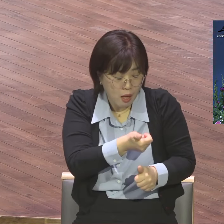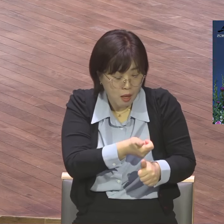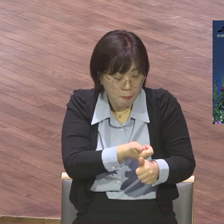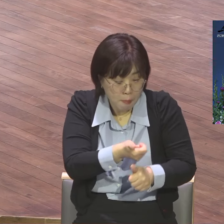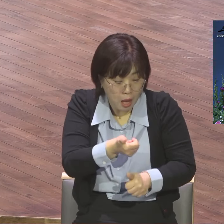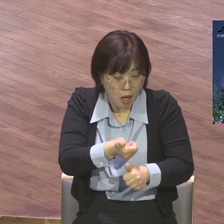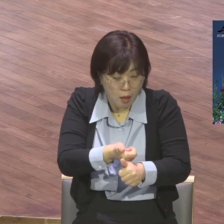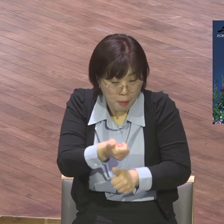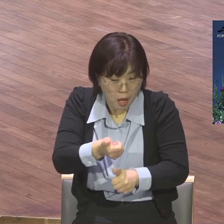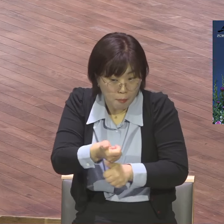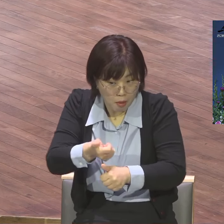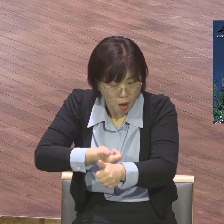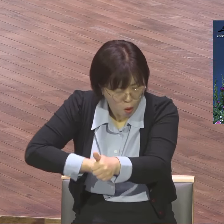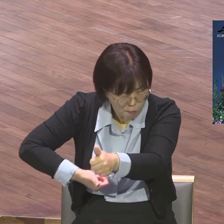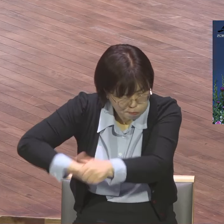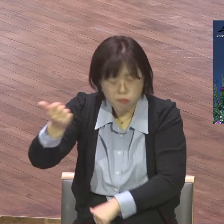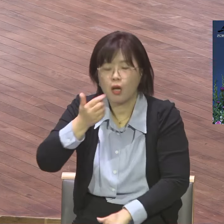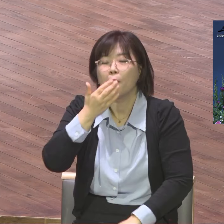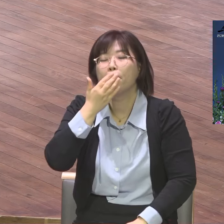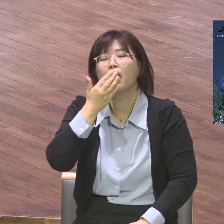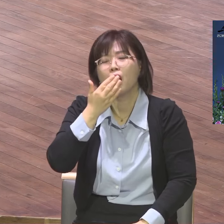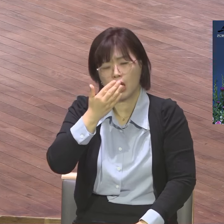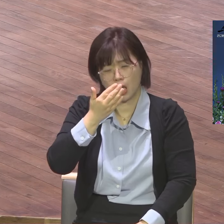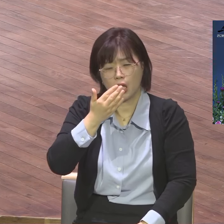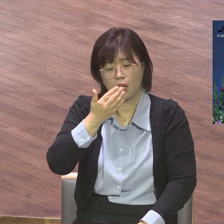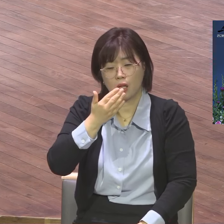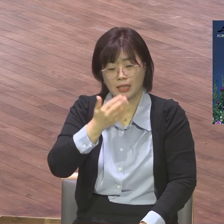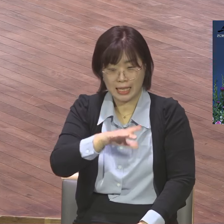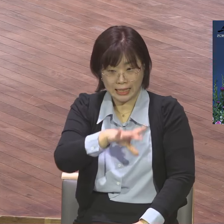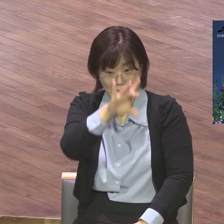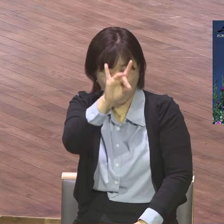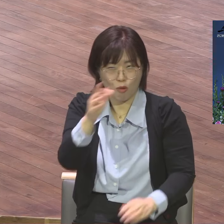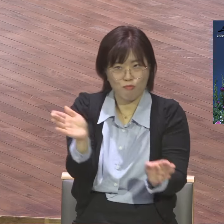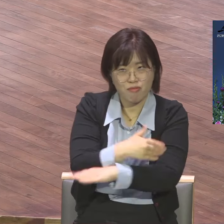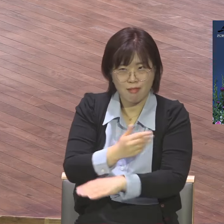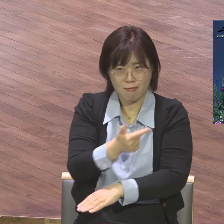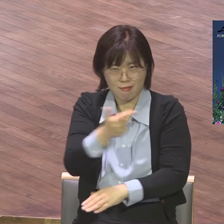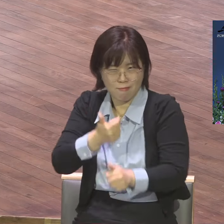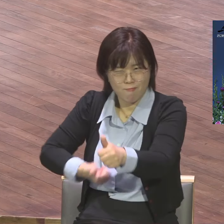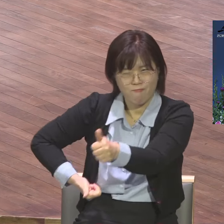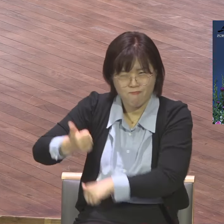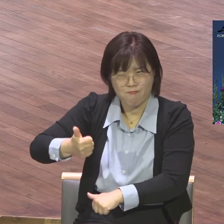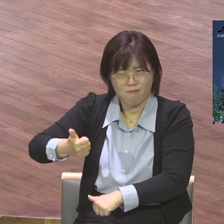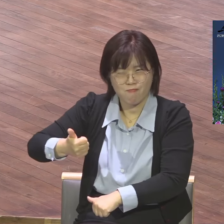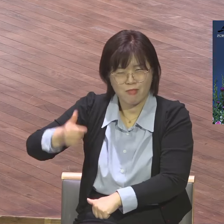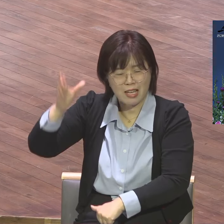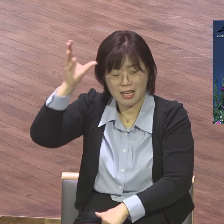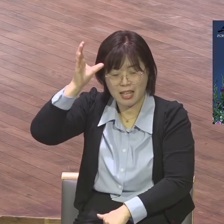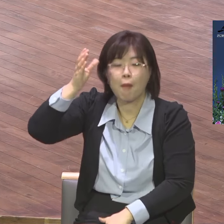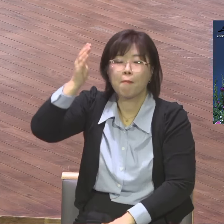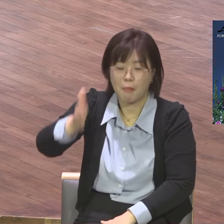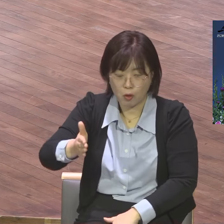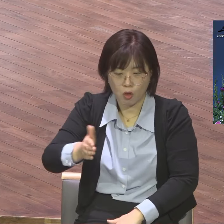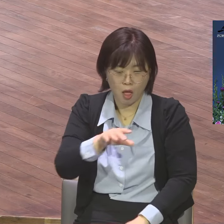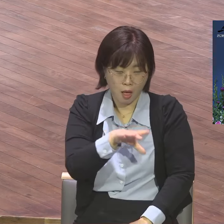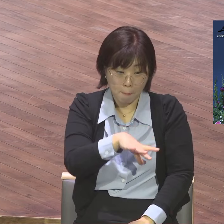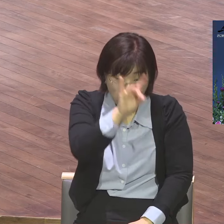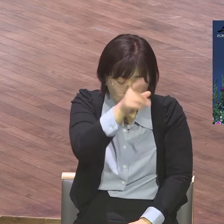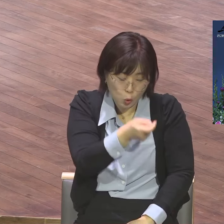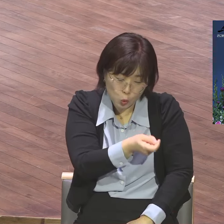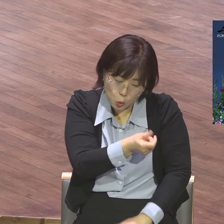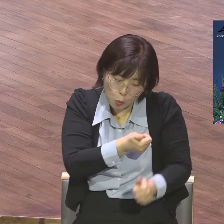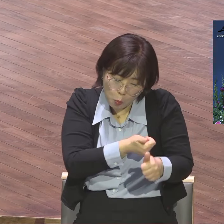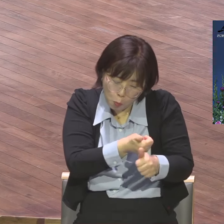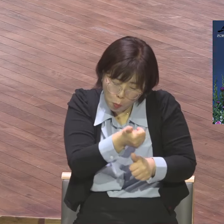거구나, 나도 할 수 있는 거구나, 사람이 인생관이 확 바뀌어버려요. 그래서 한 번이라도 성공을 해봐라는 얘기예요.